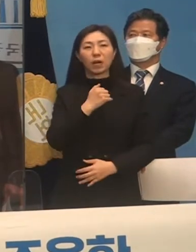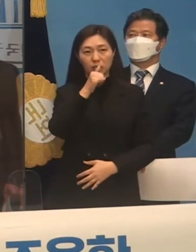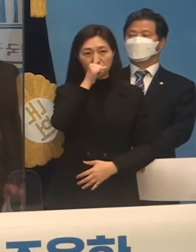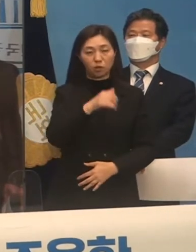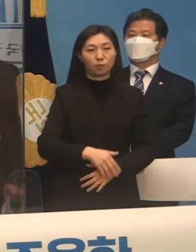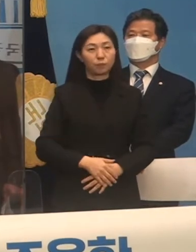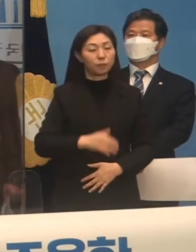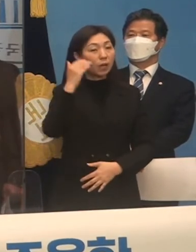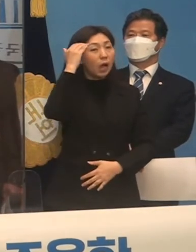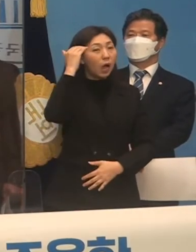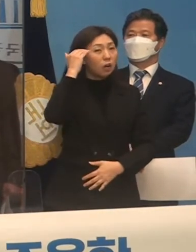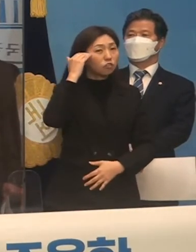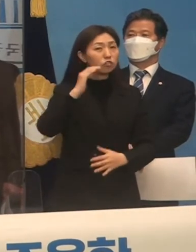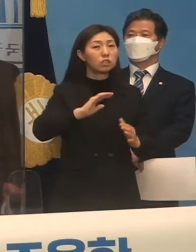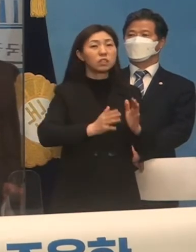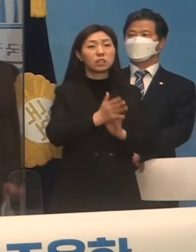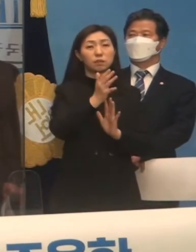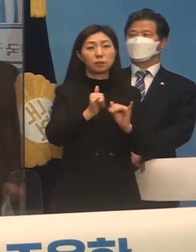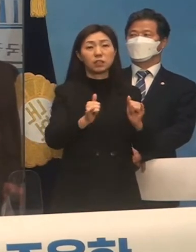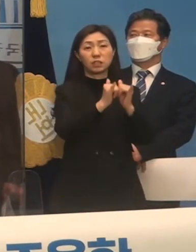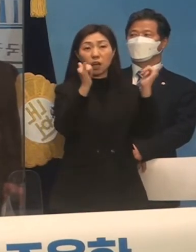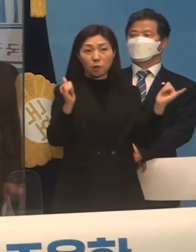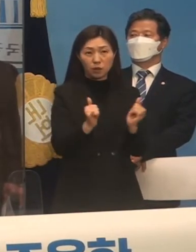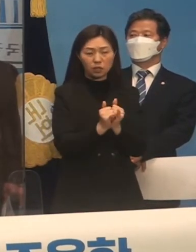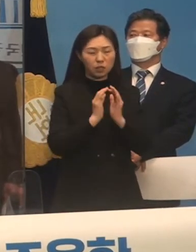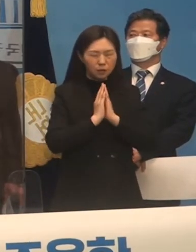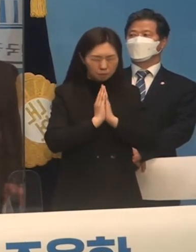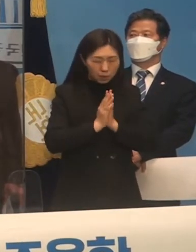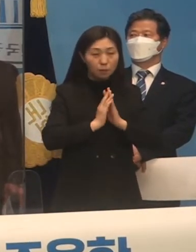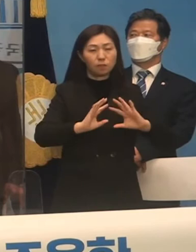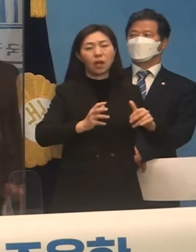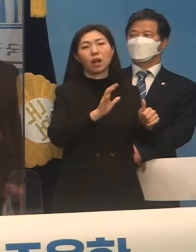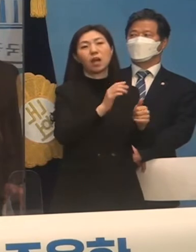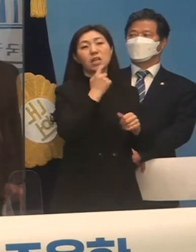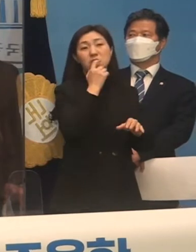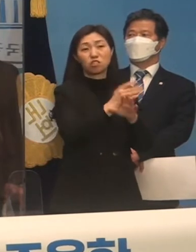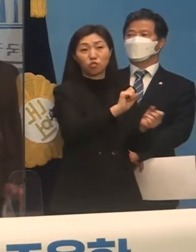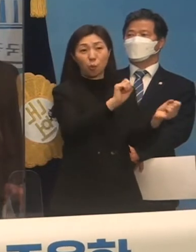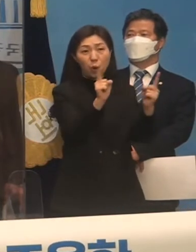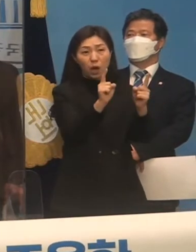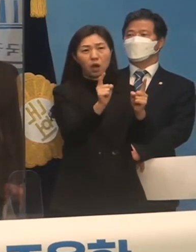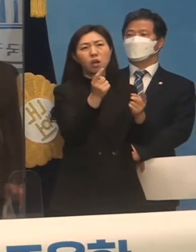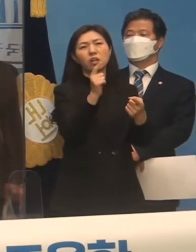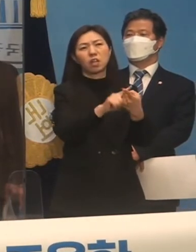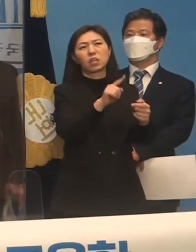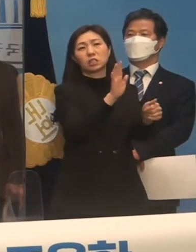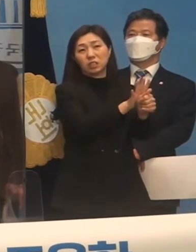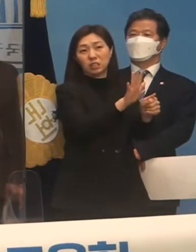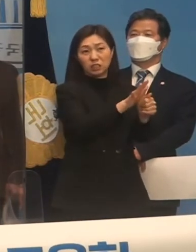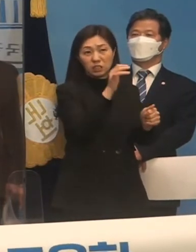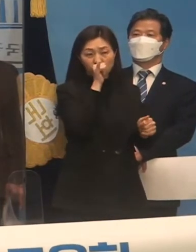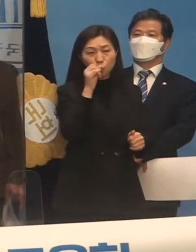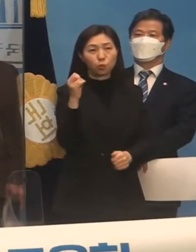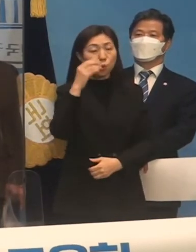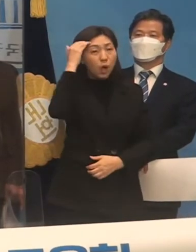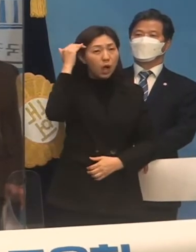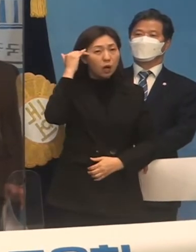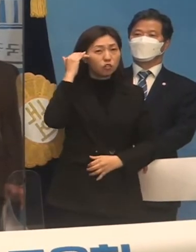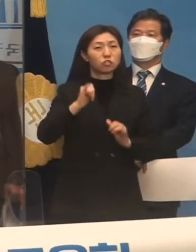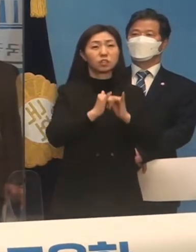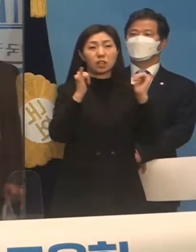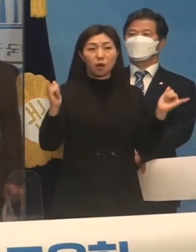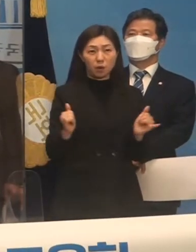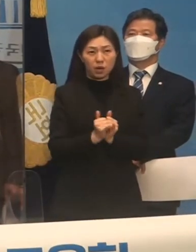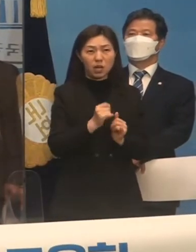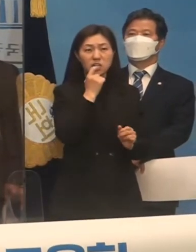한국 시민사회는 계속해서 미얀마 민주주의를 지지할 뿐만 아니라 한국 사회가 미얀마 민주주의를 위해서 지지할